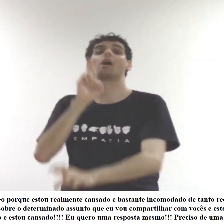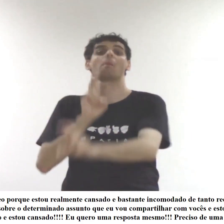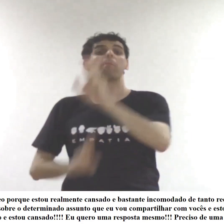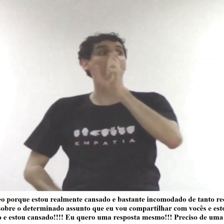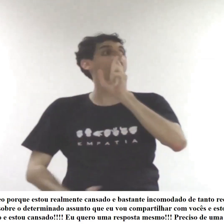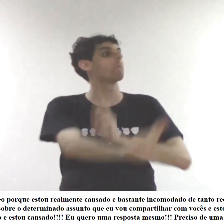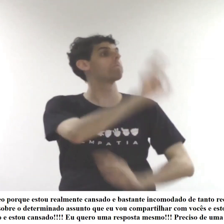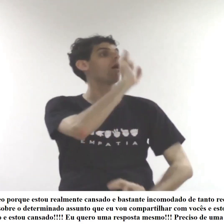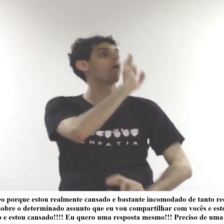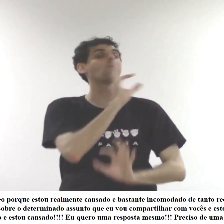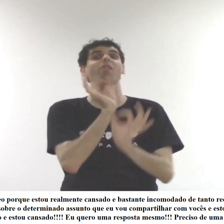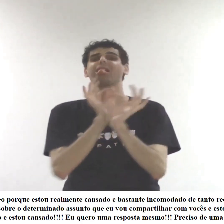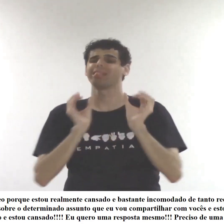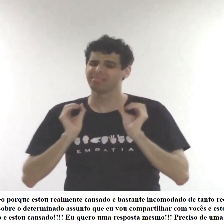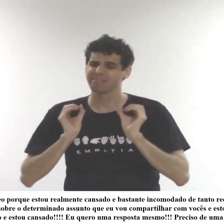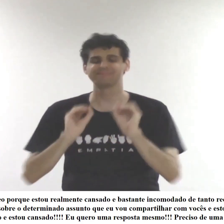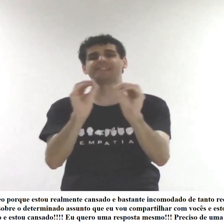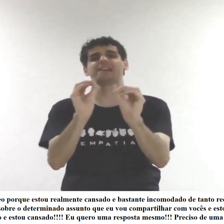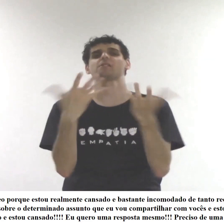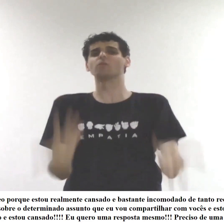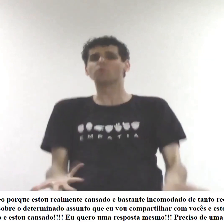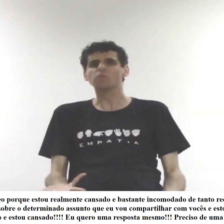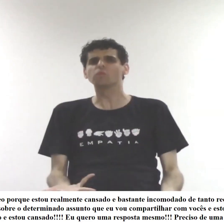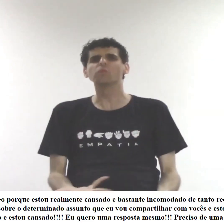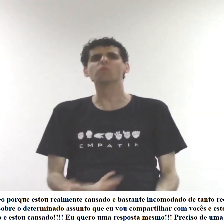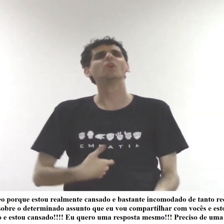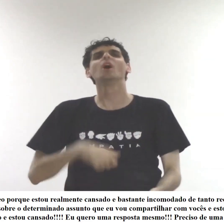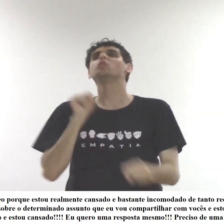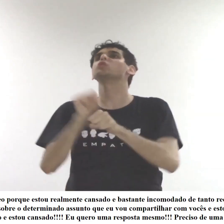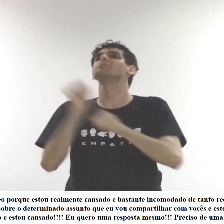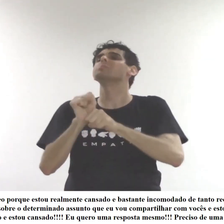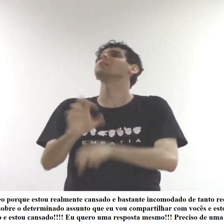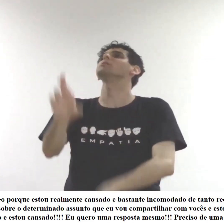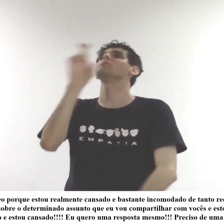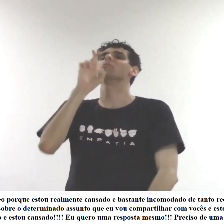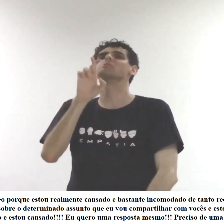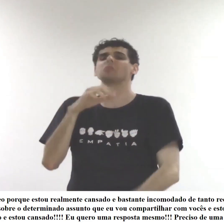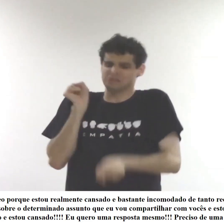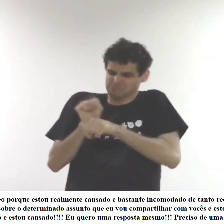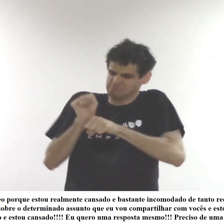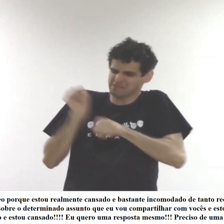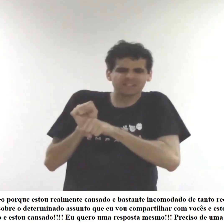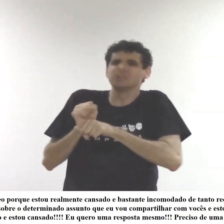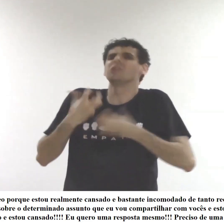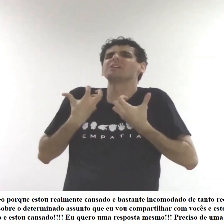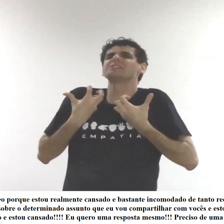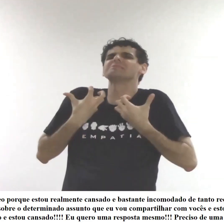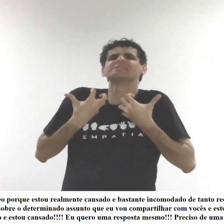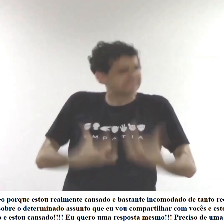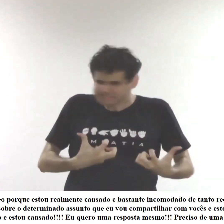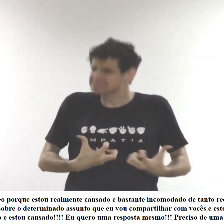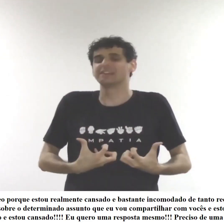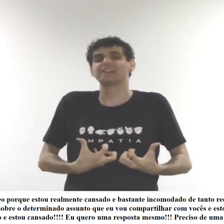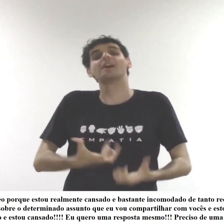pronunciei várias vezes sobre um determinado assunto que eu vou compartilhar com vocês e até agora eu estou esperando alguma resposta que não veio. E eu